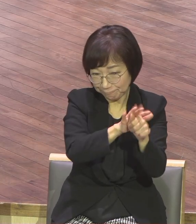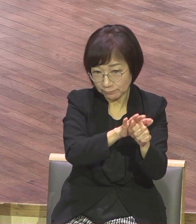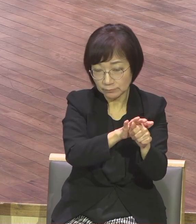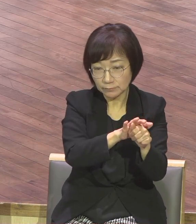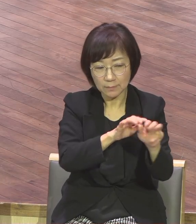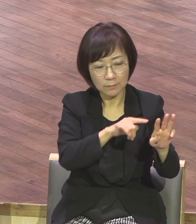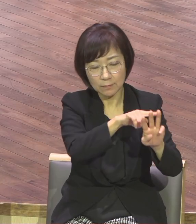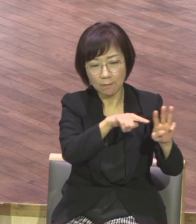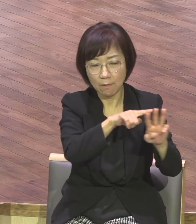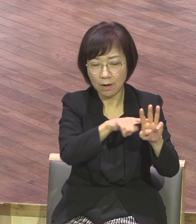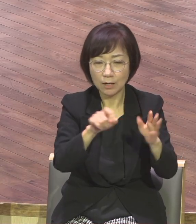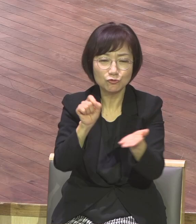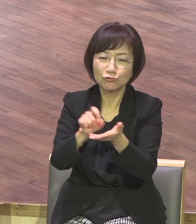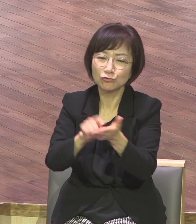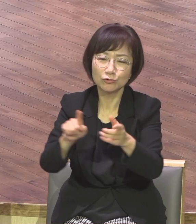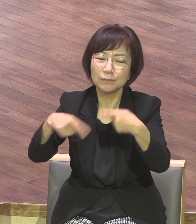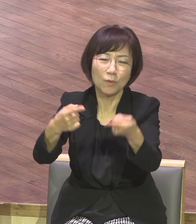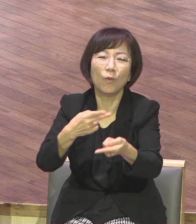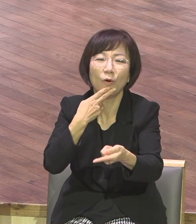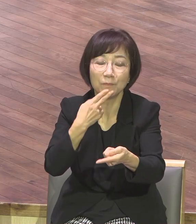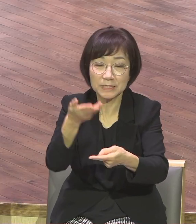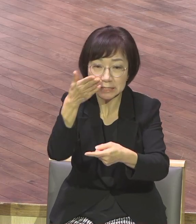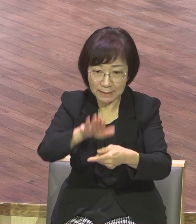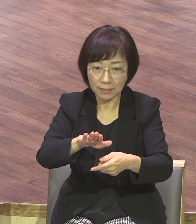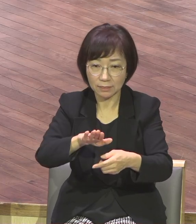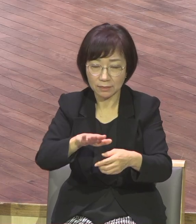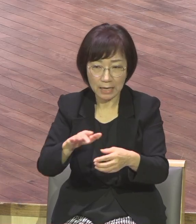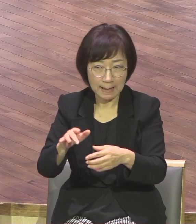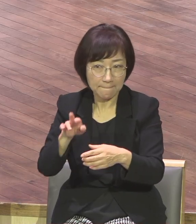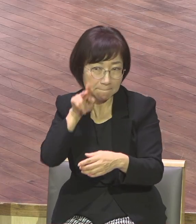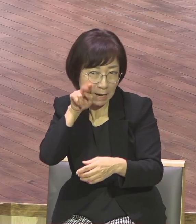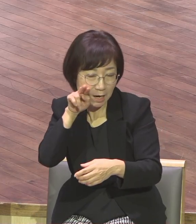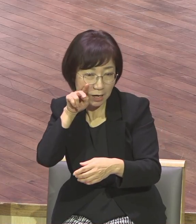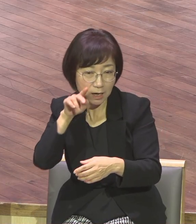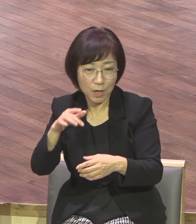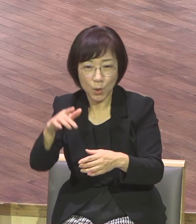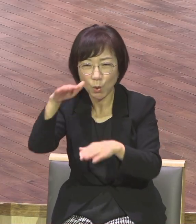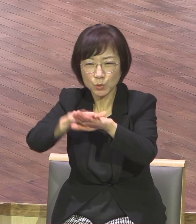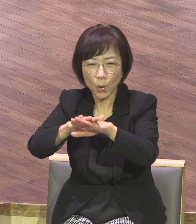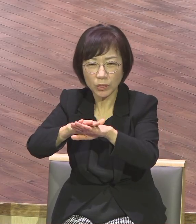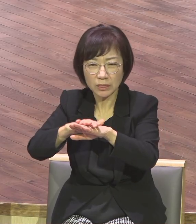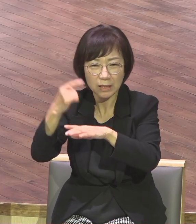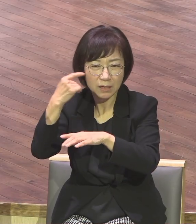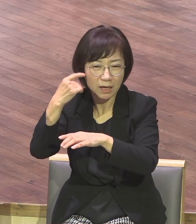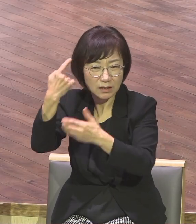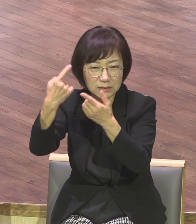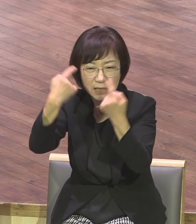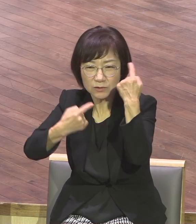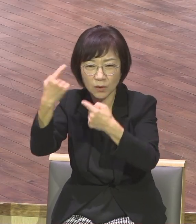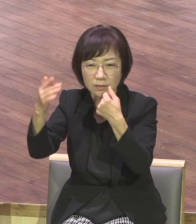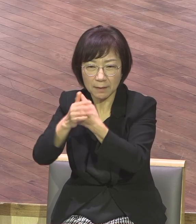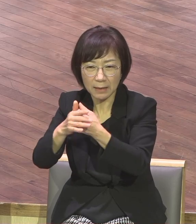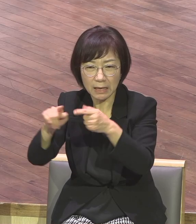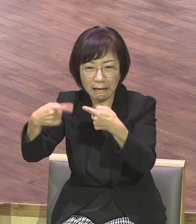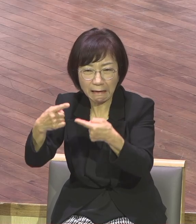저는 이 모습 보면서 참 우리 팀들이 정말로 동역자 의식이